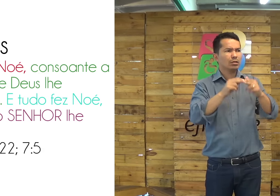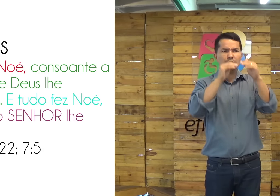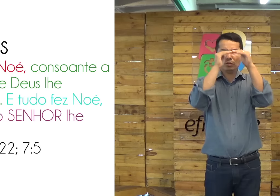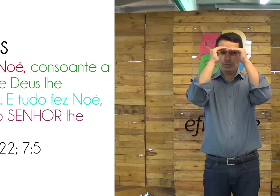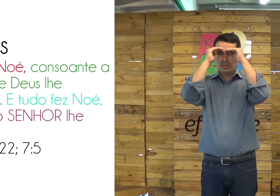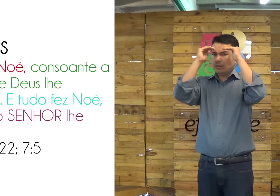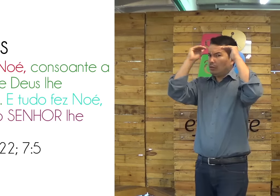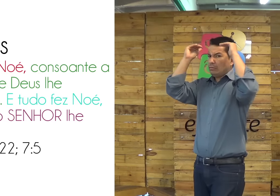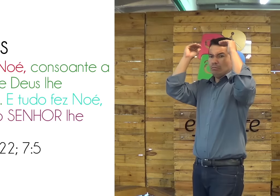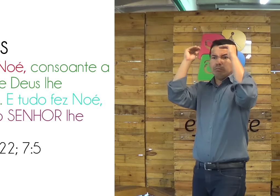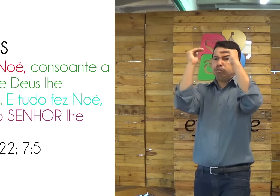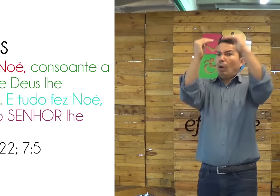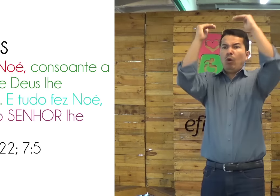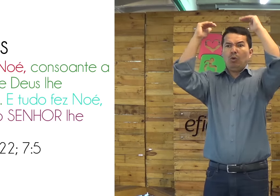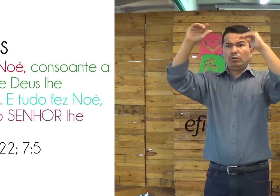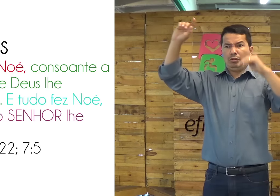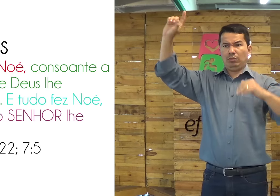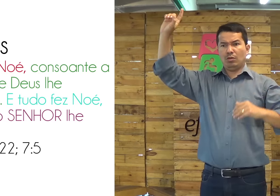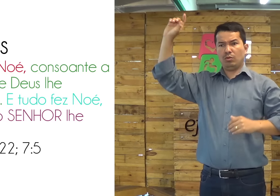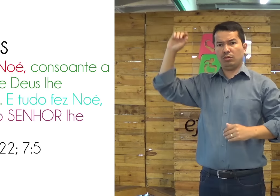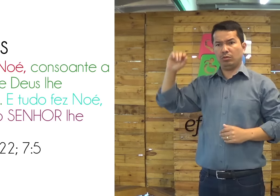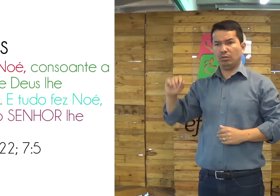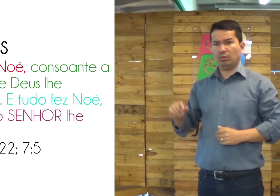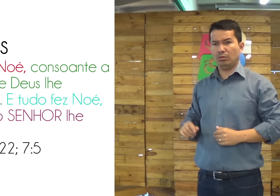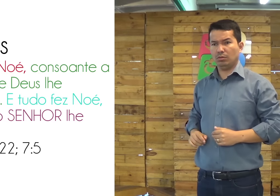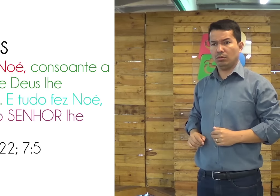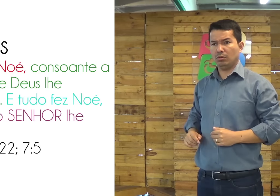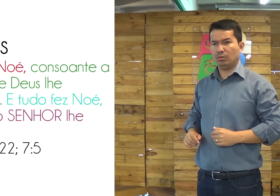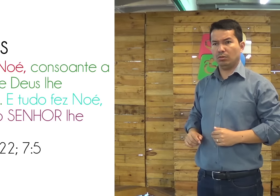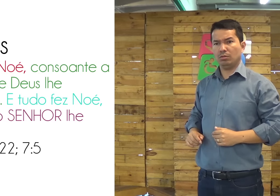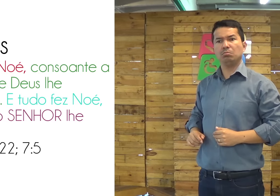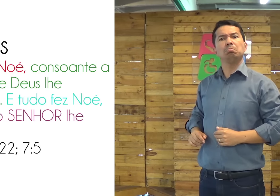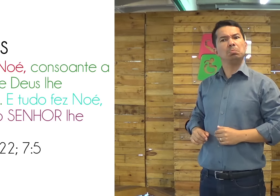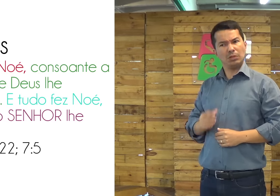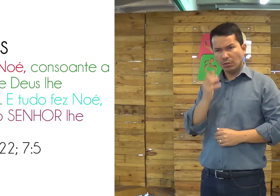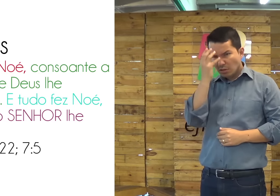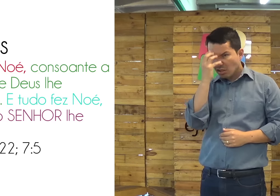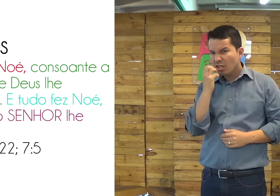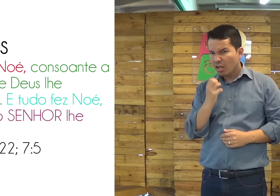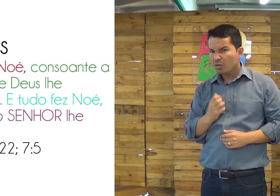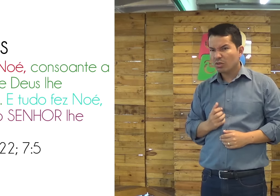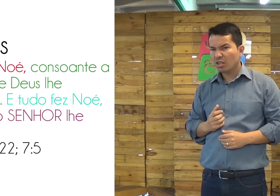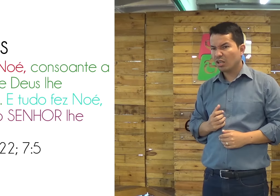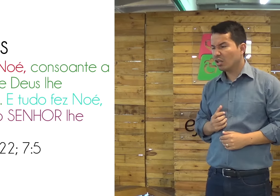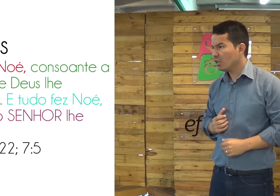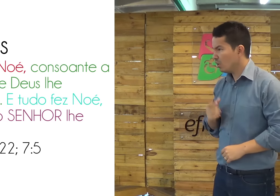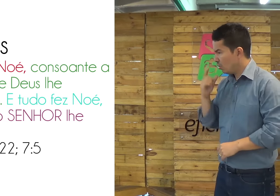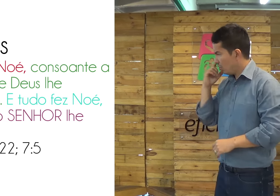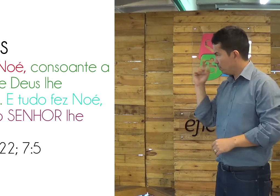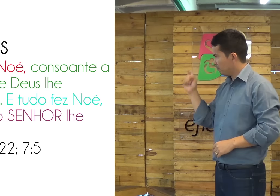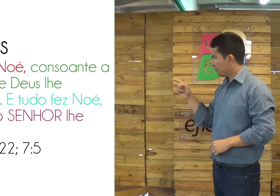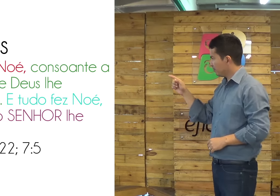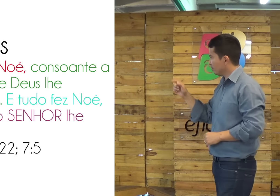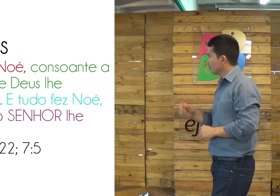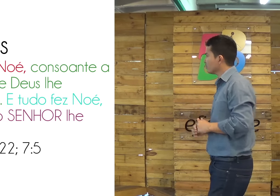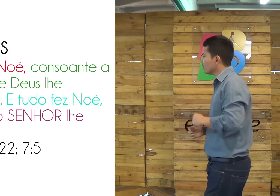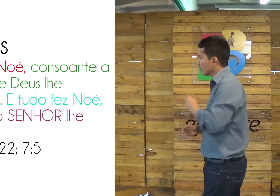parece que não é em tudo ele obedecia a Deus é sério olha